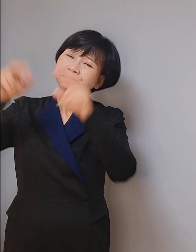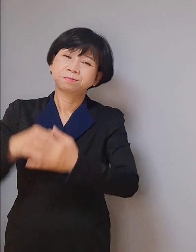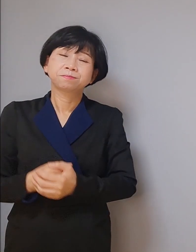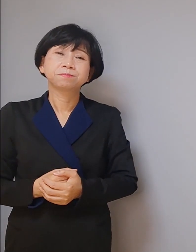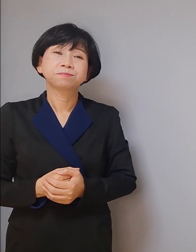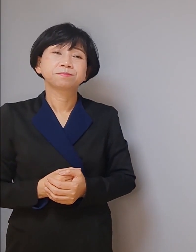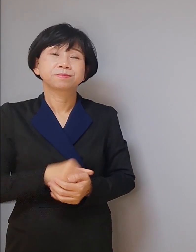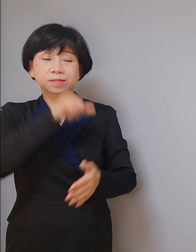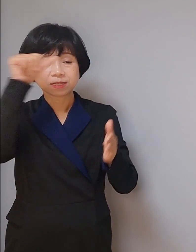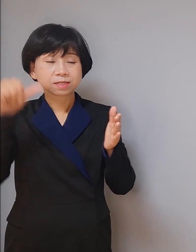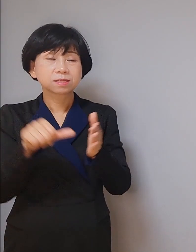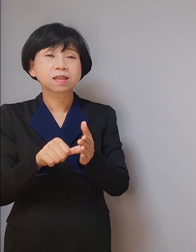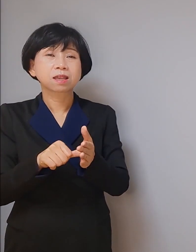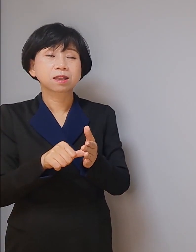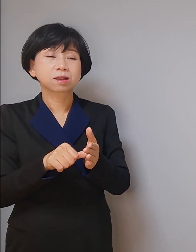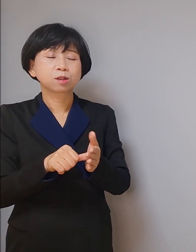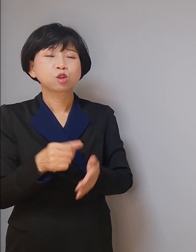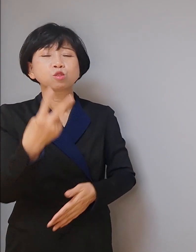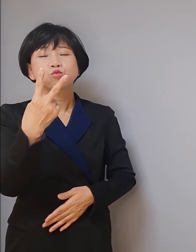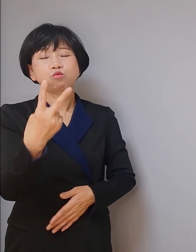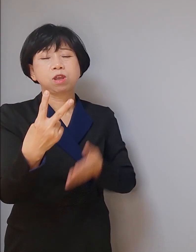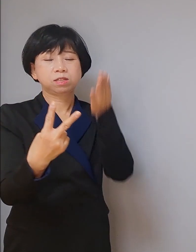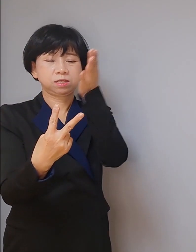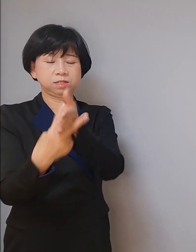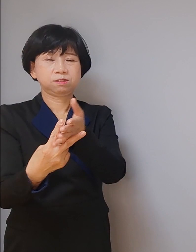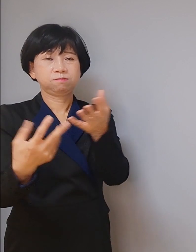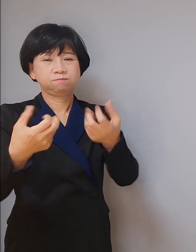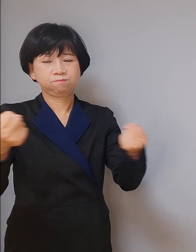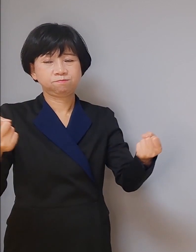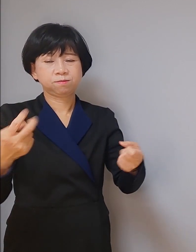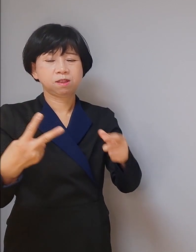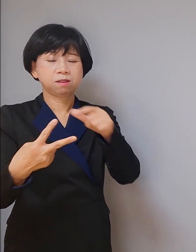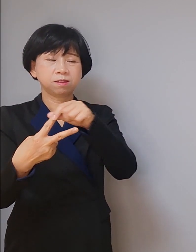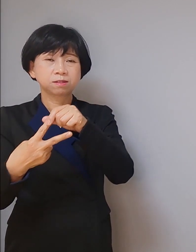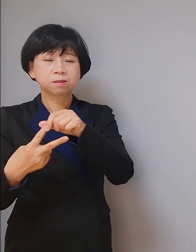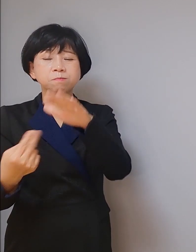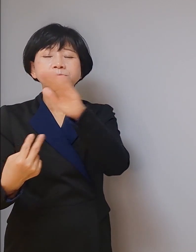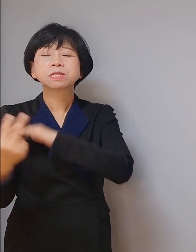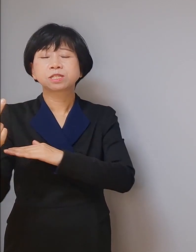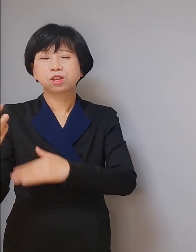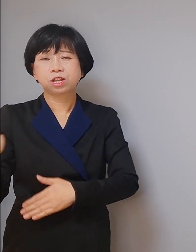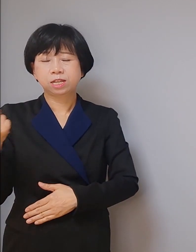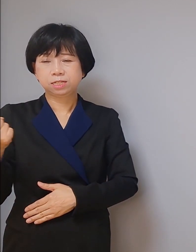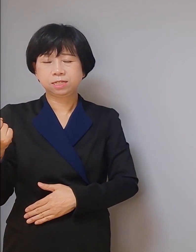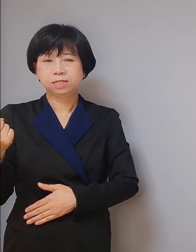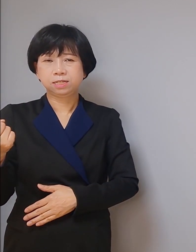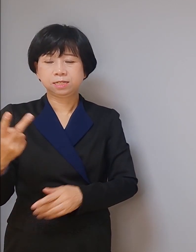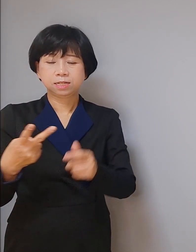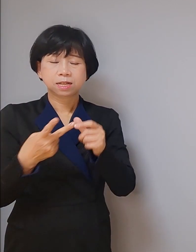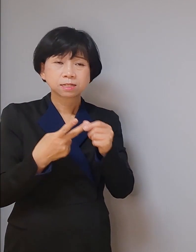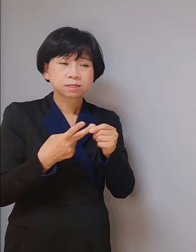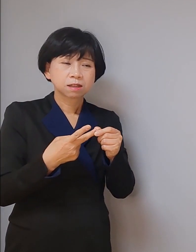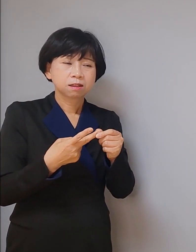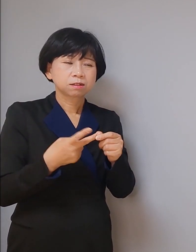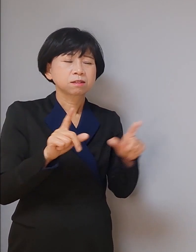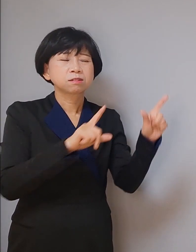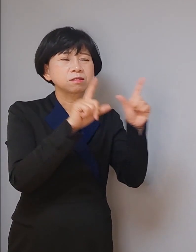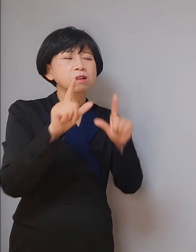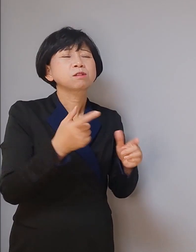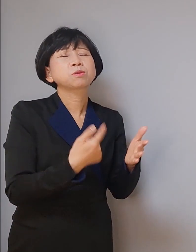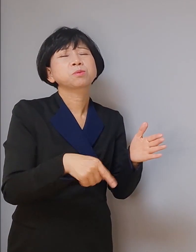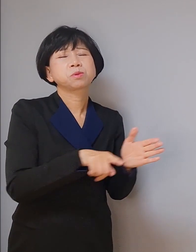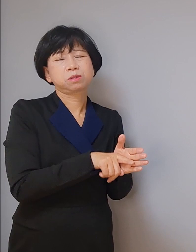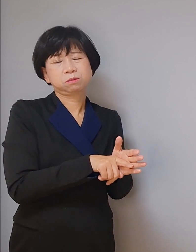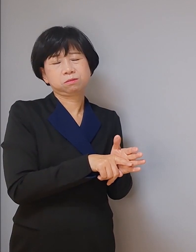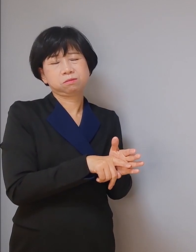결국 인생은 두 가지 유형으로 나뉩니다. 비전을 품고 사는 인생과 생존을 위해 사는 인생입니다. 어떠세요? 우리는